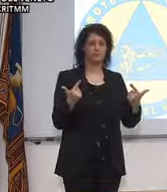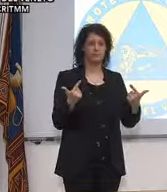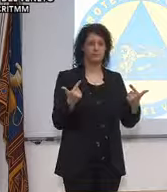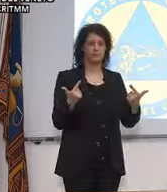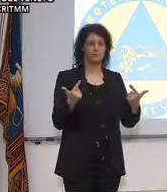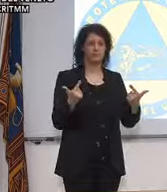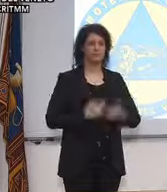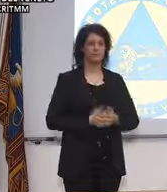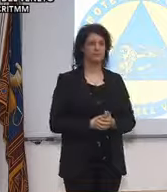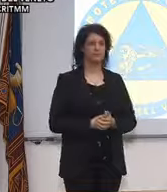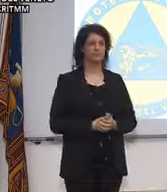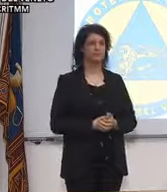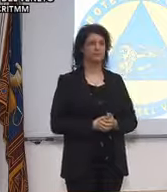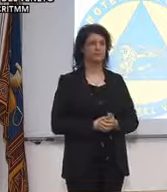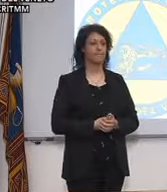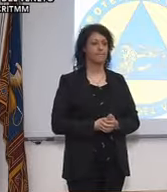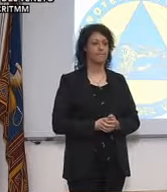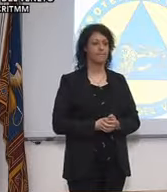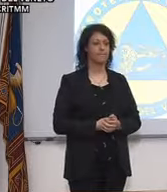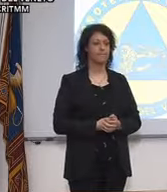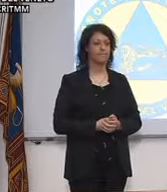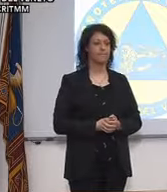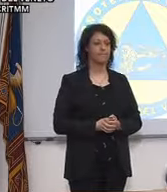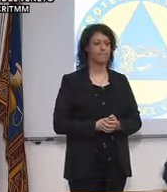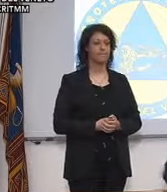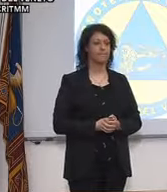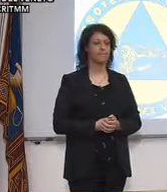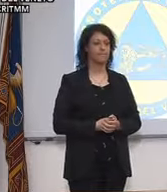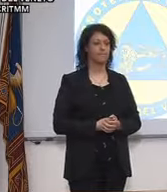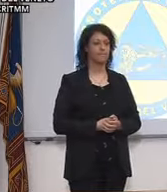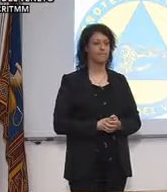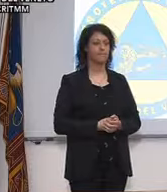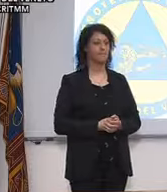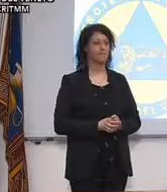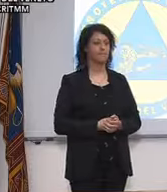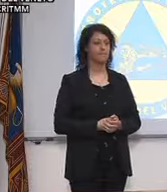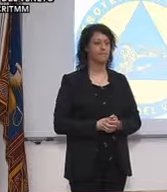che l'hanno proposta, gli stessi di SIMA. Allora,